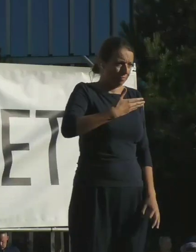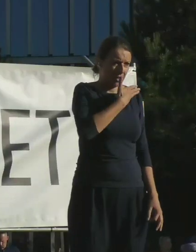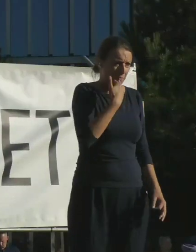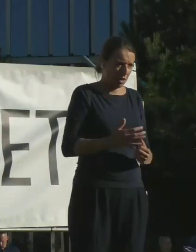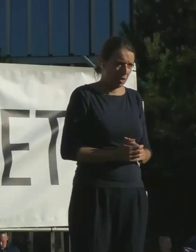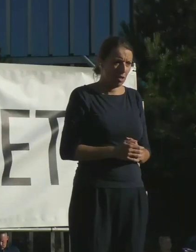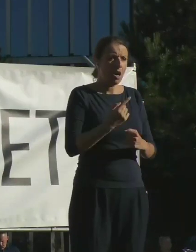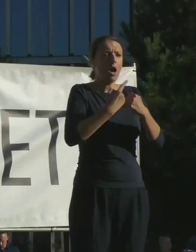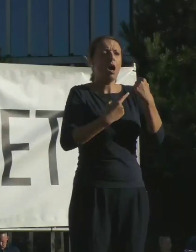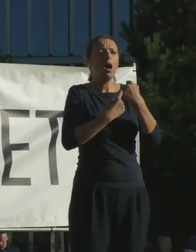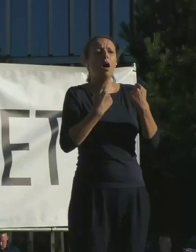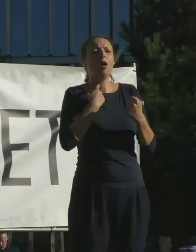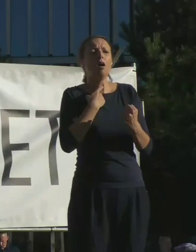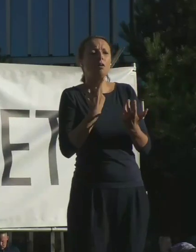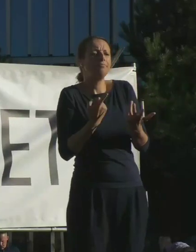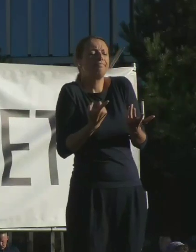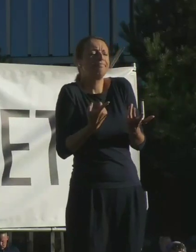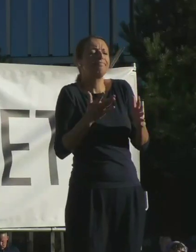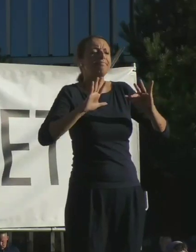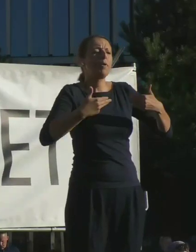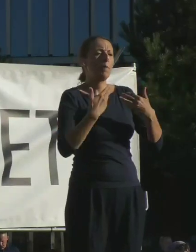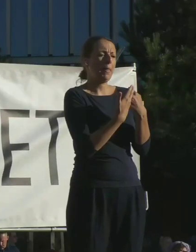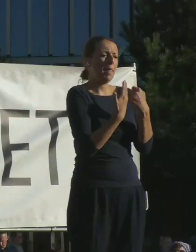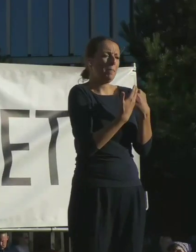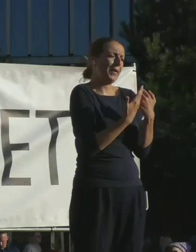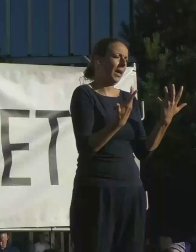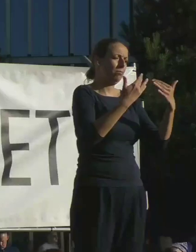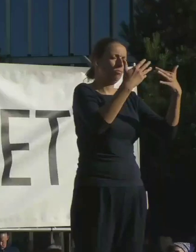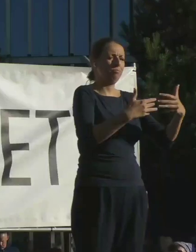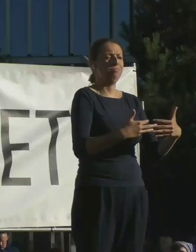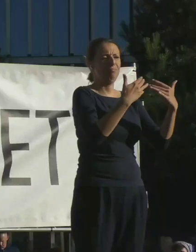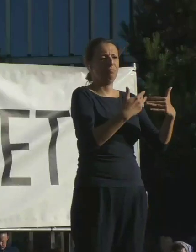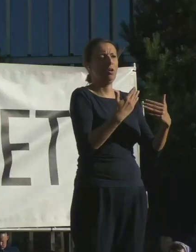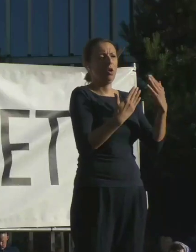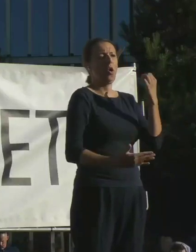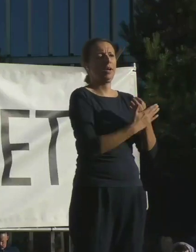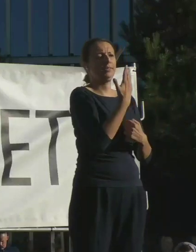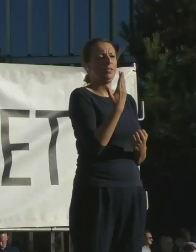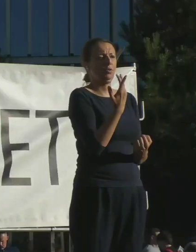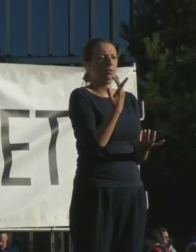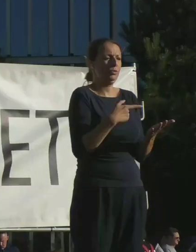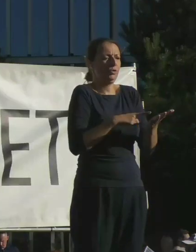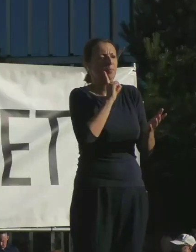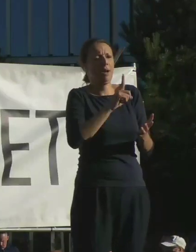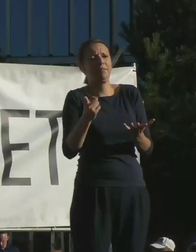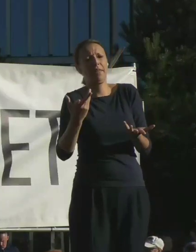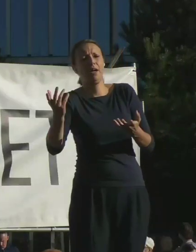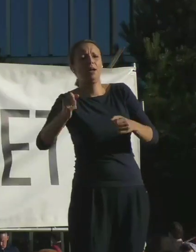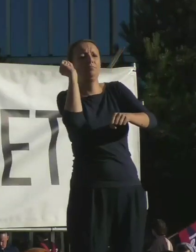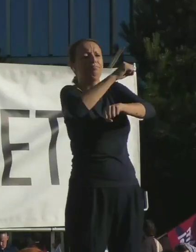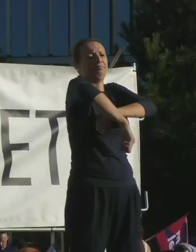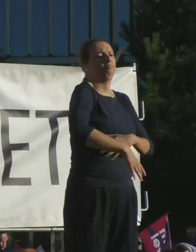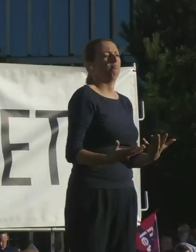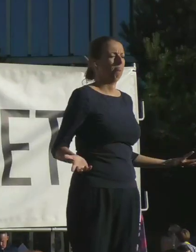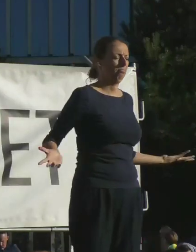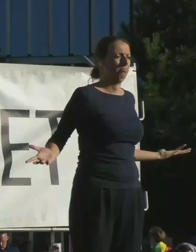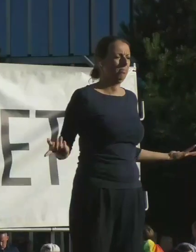prosta matematyka przerosła naszych wybrańców, no i mamy nieszczęście.